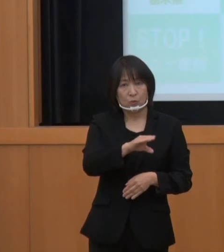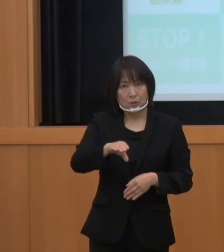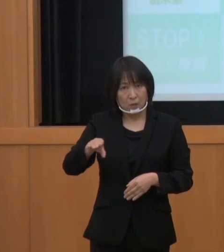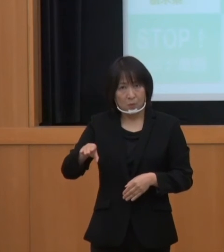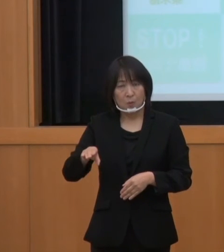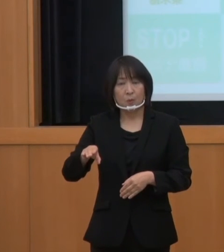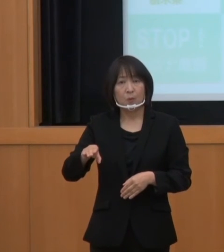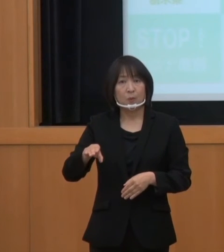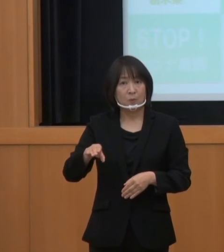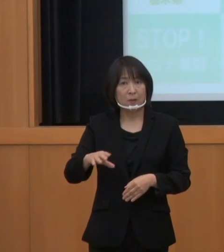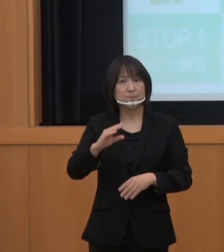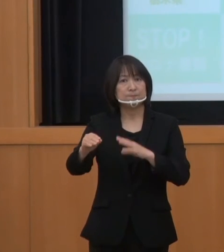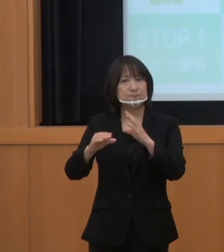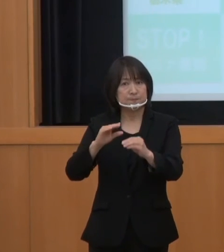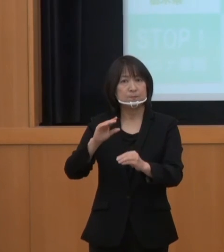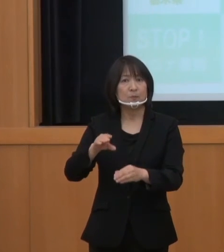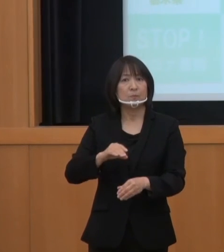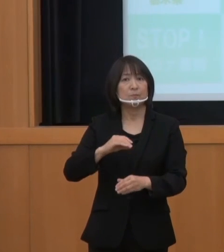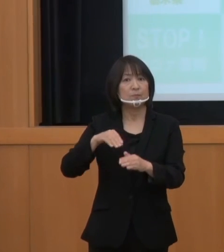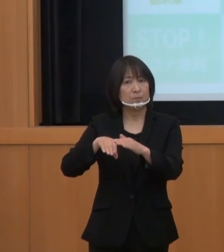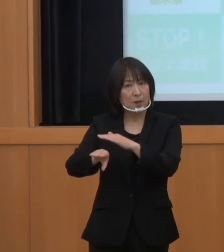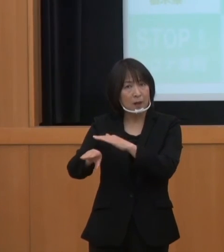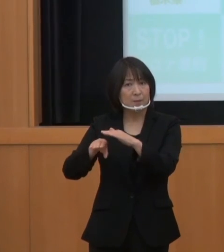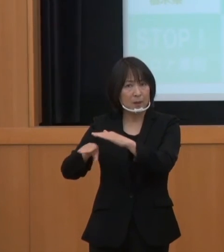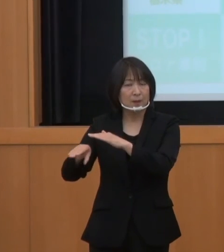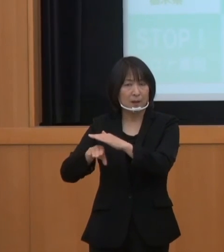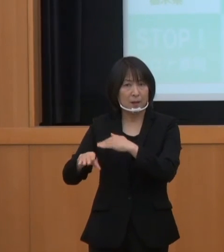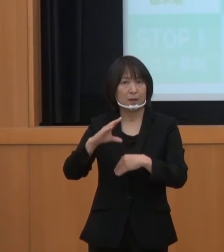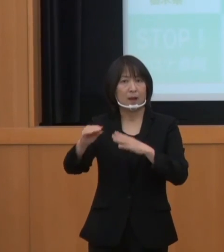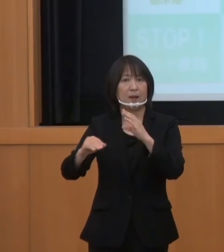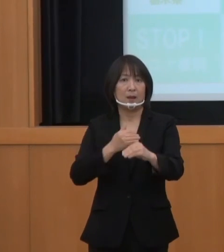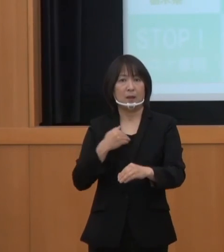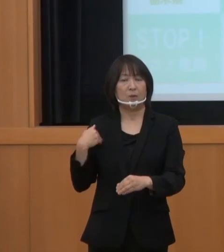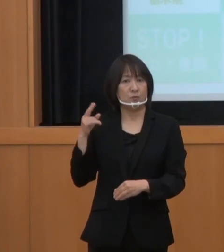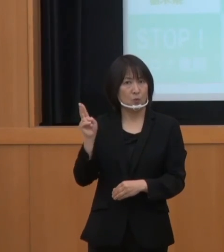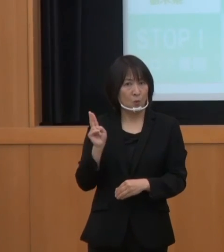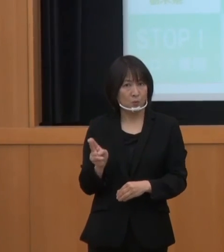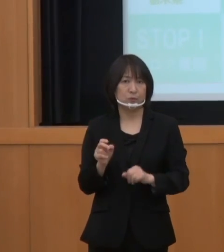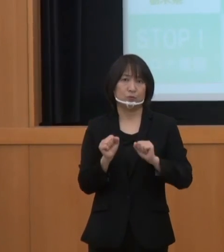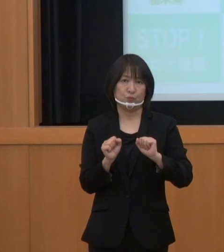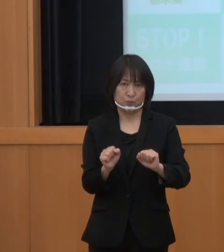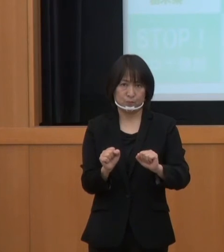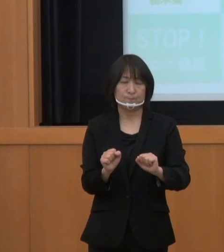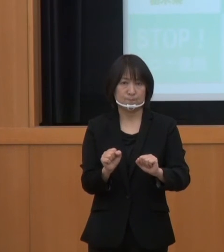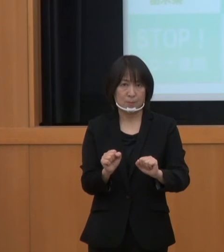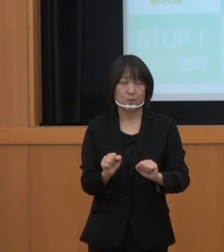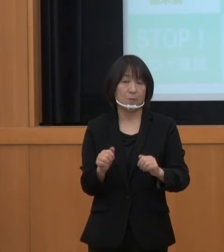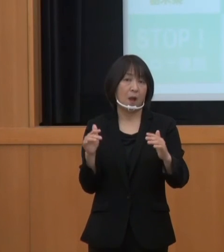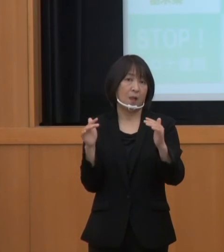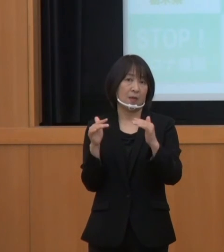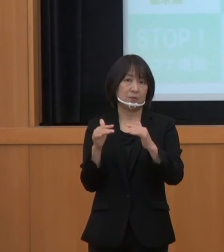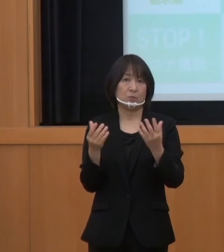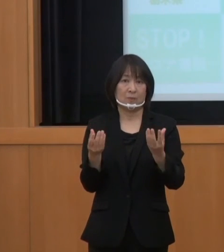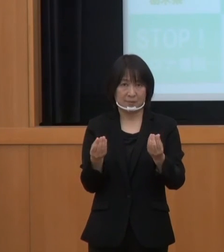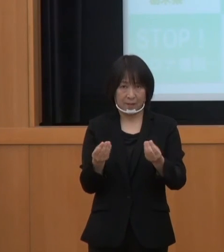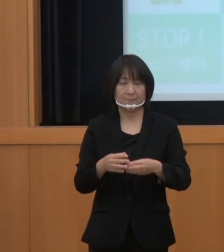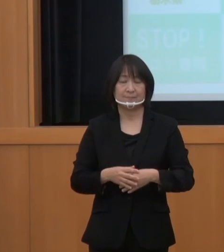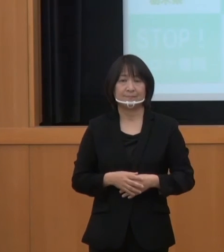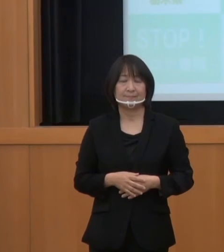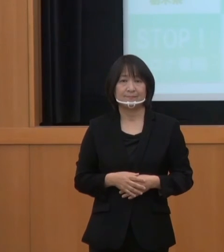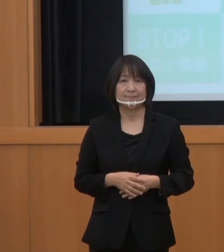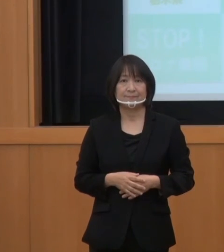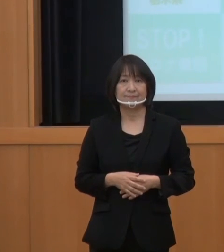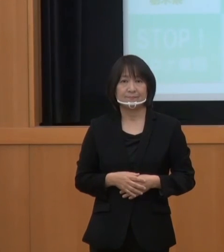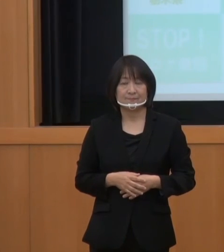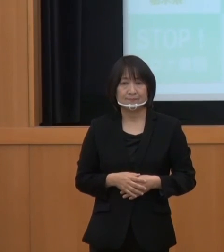出られるように面貸しも含めてですね、対応することは可能なんじゃないのという話はいたしましたので、まあ、今